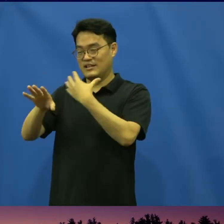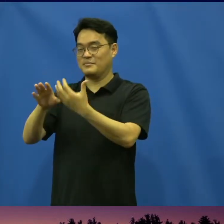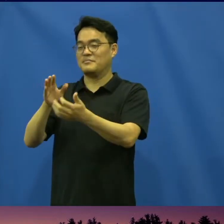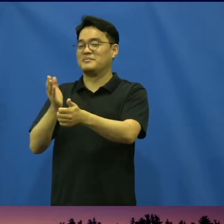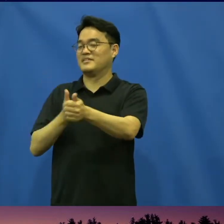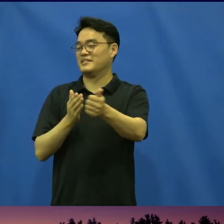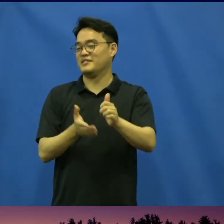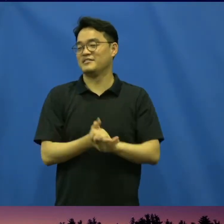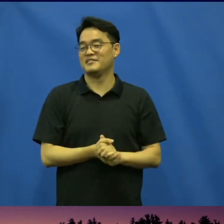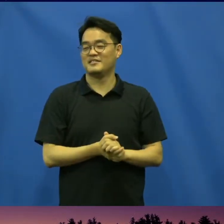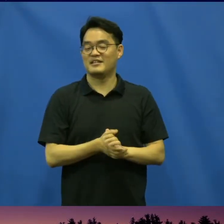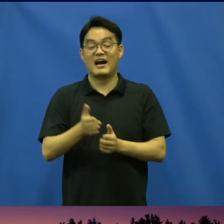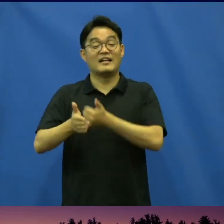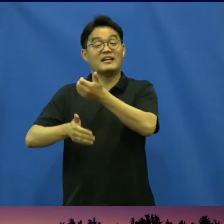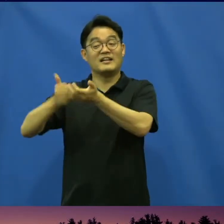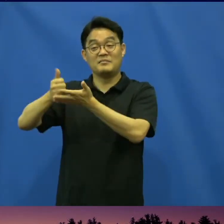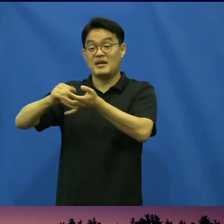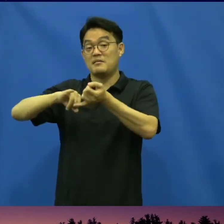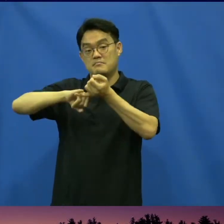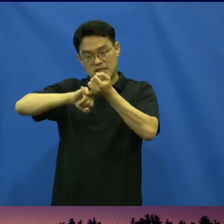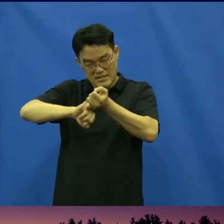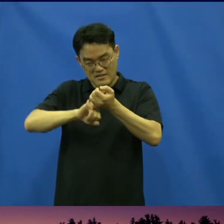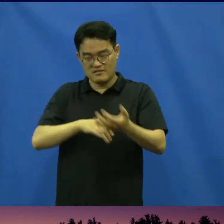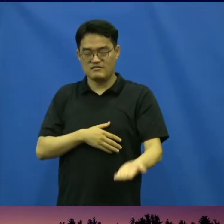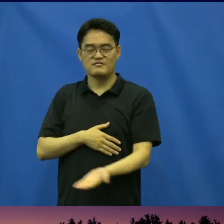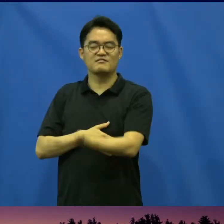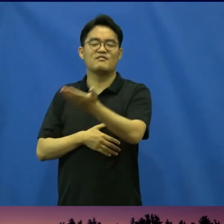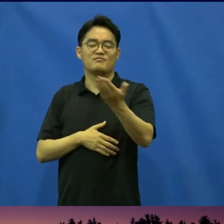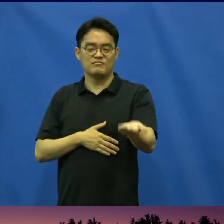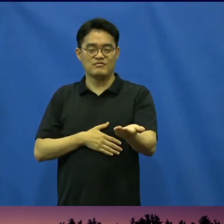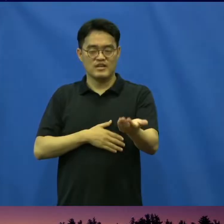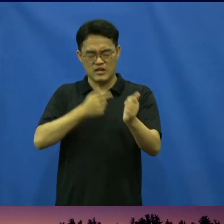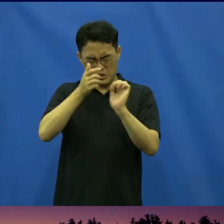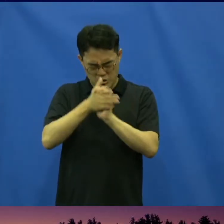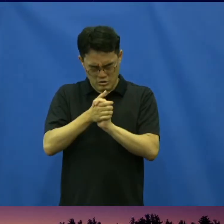하나님이 반드시 은혜 주실 것입니다.